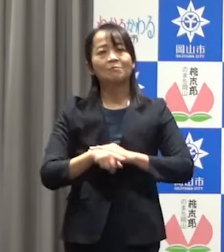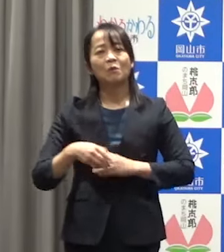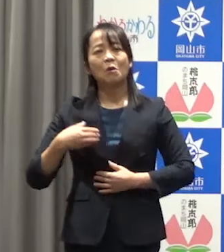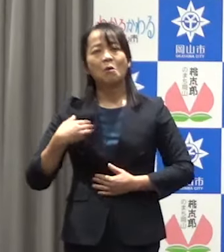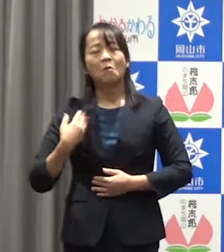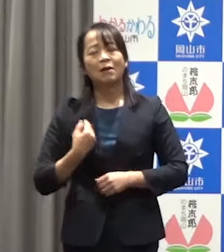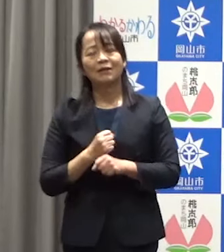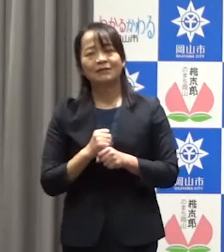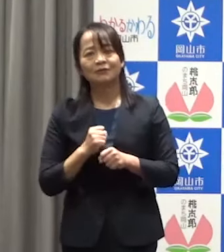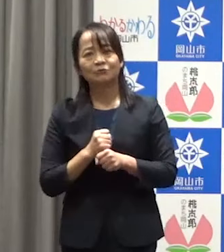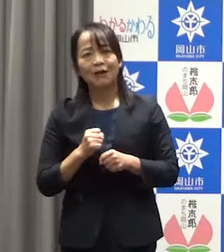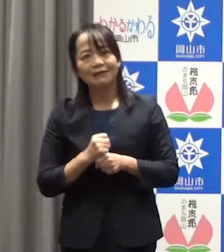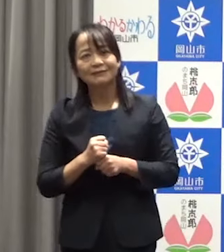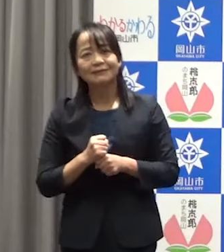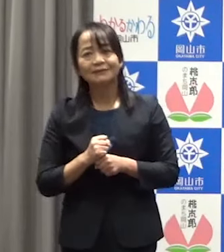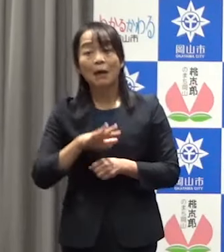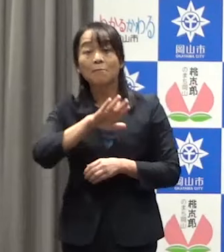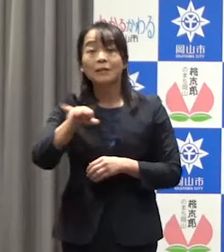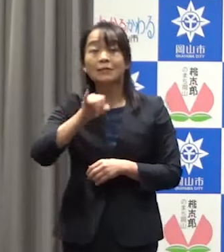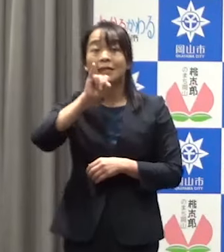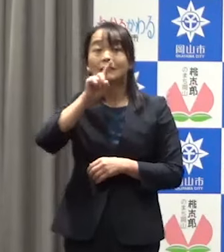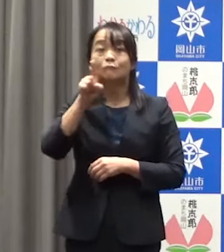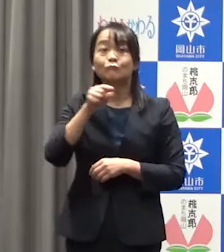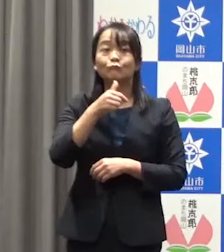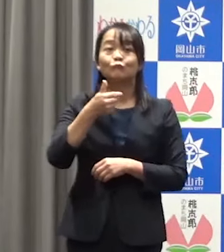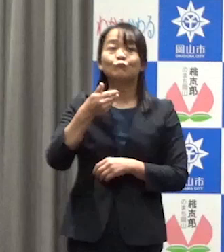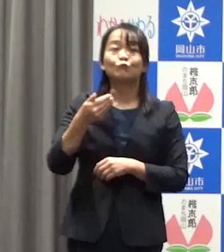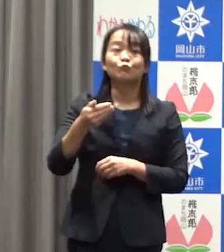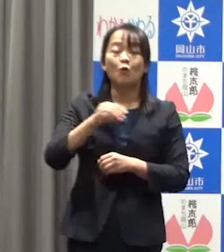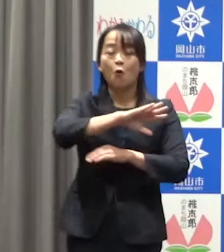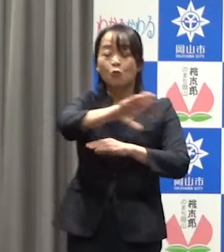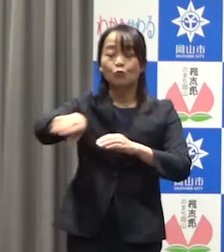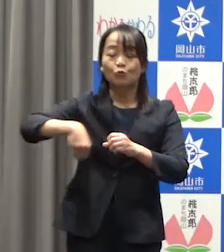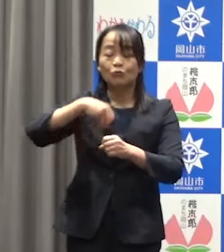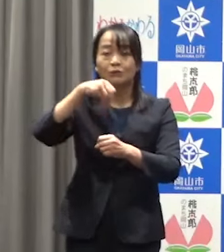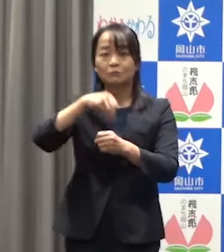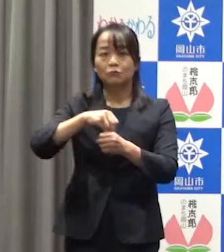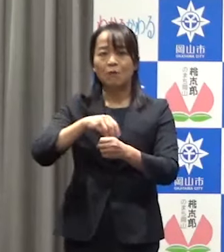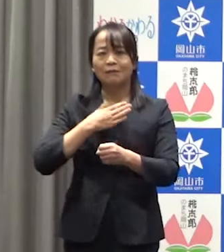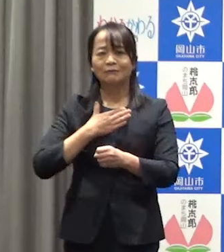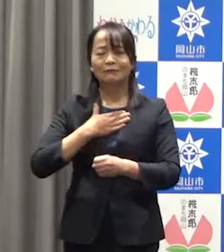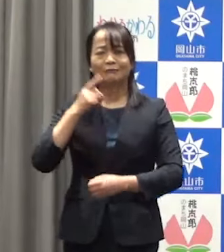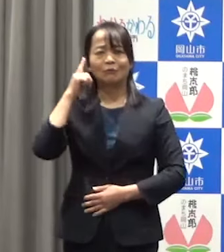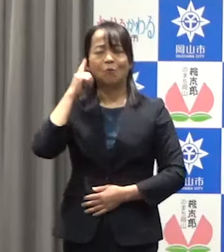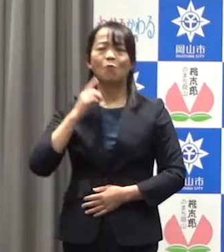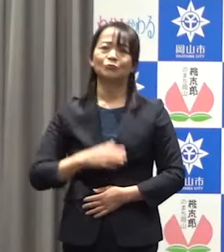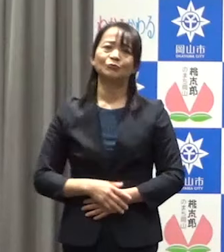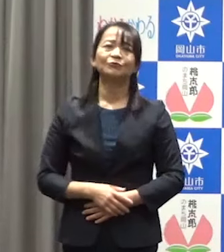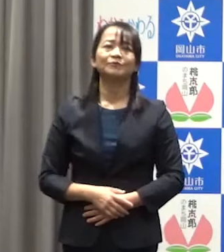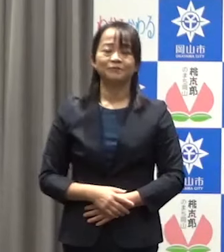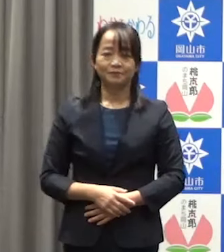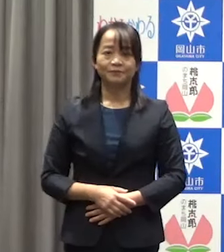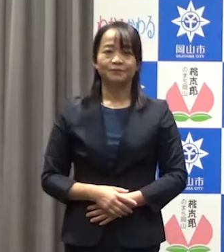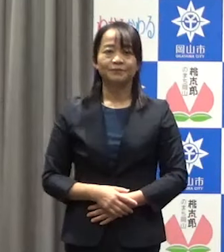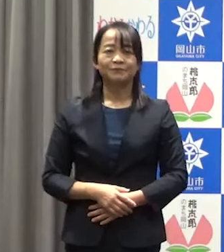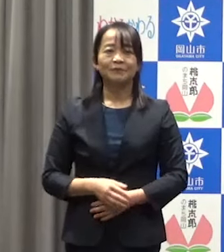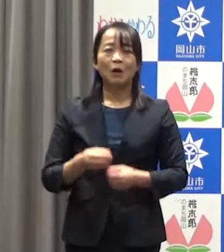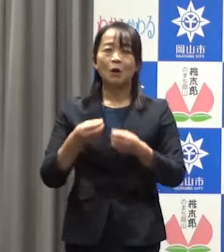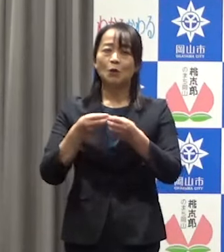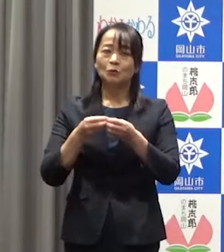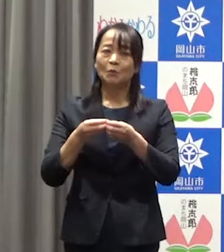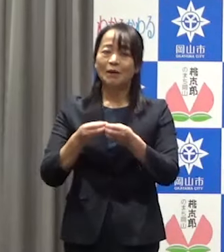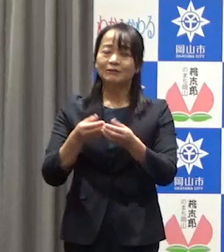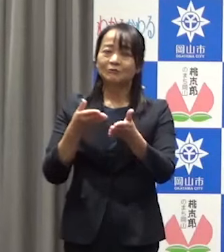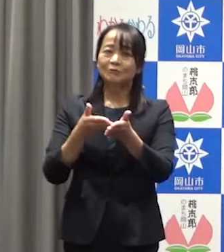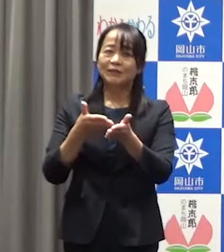の方が皆さん方馴染みがあるんではないかと思います。少し解説をいたします